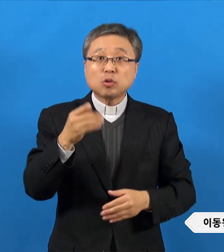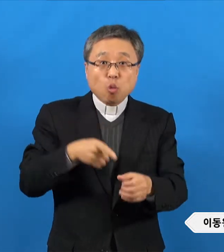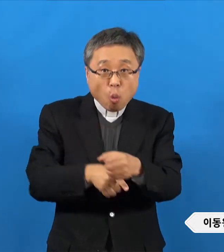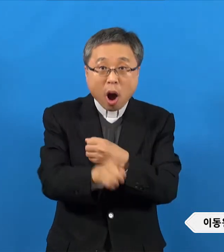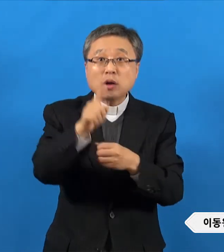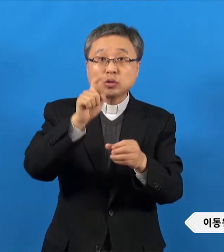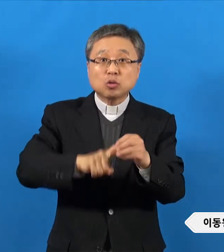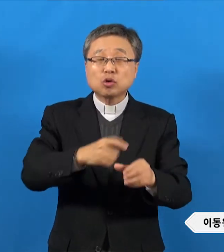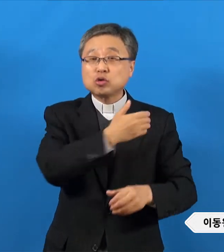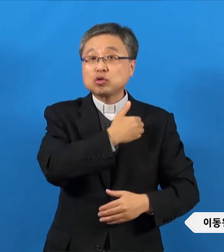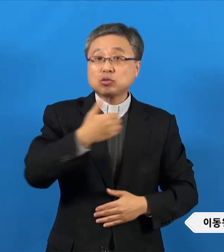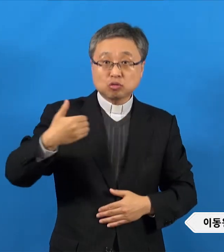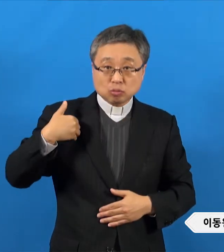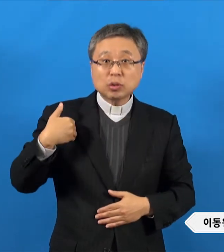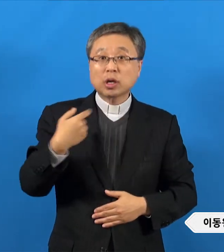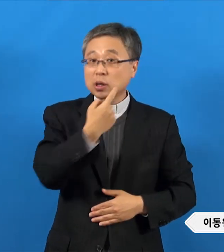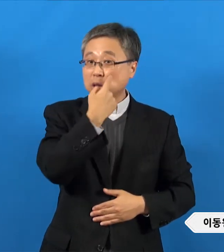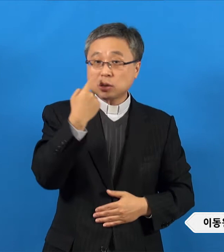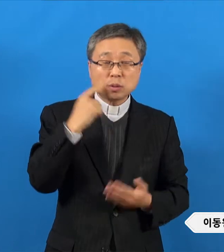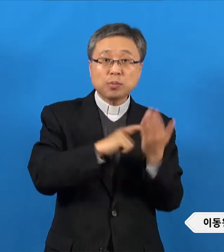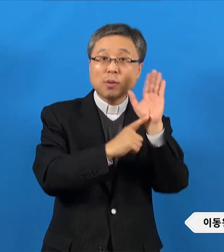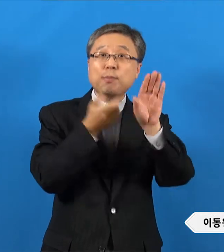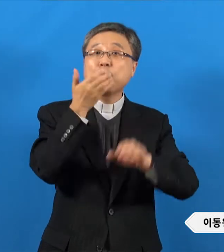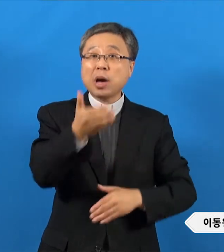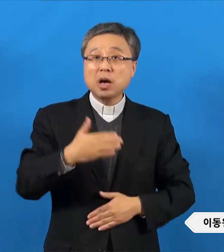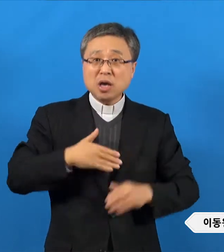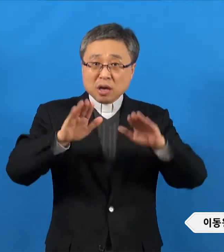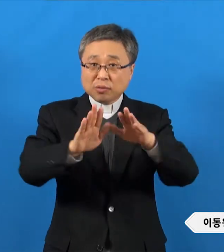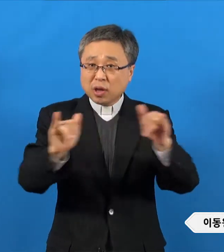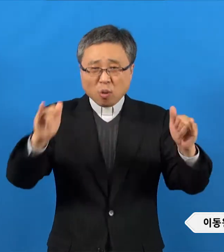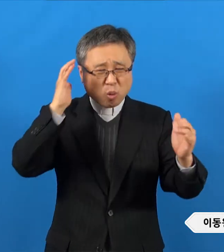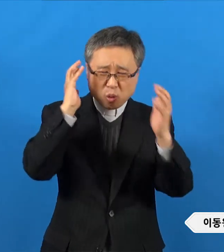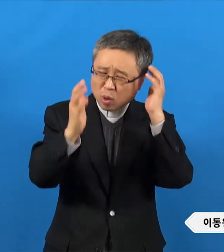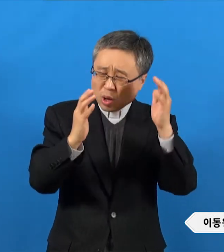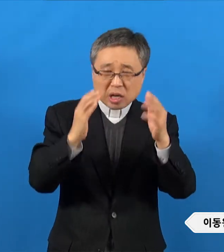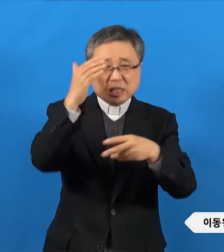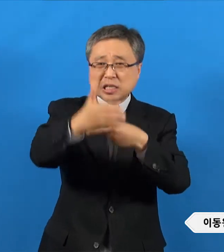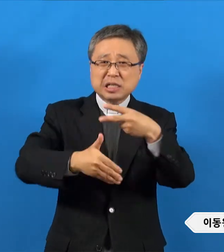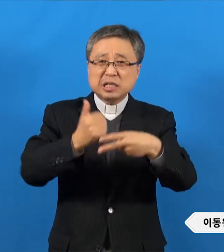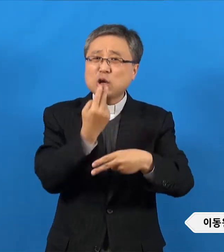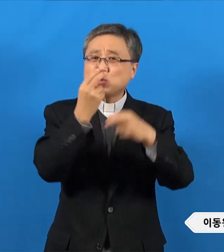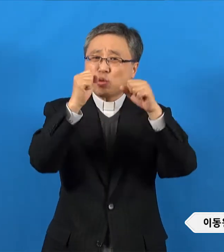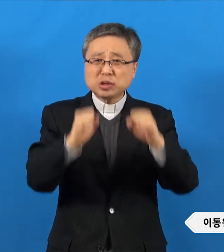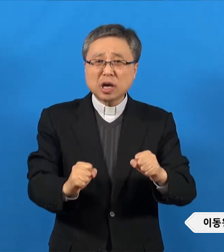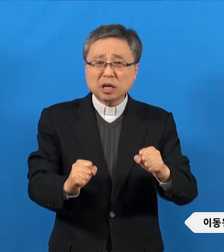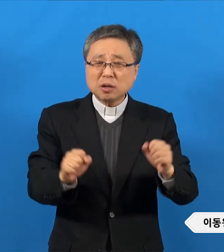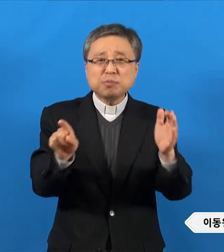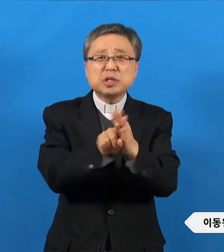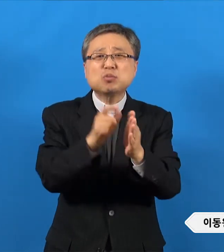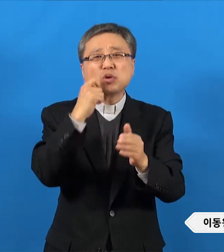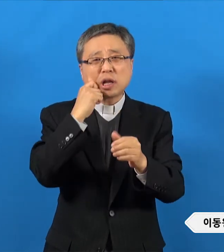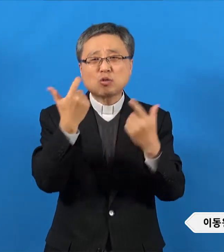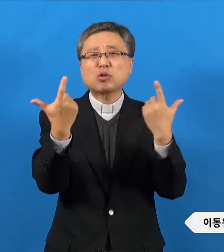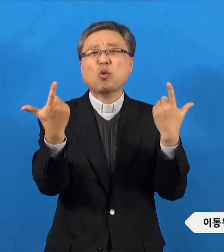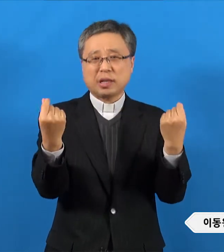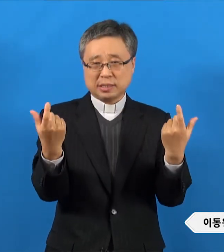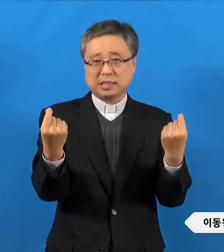생각을 해요. 오늘 현대의 혼란, 그것은 신의 존재를 불신하는 것과 무관하지 않다는 것입니다. 그래서 오늘